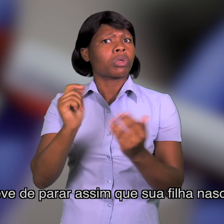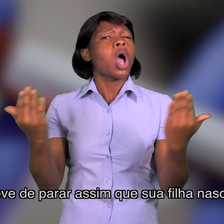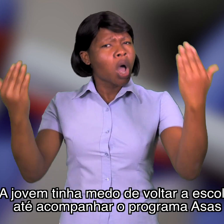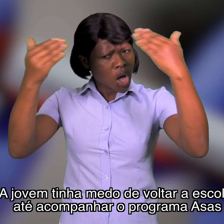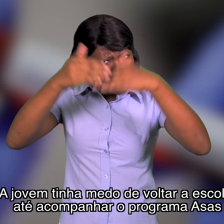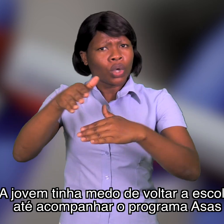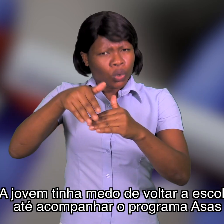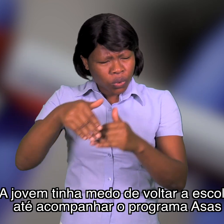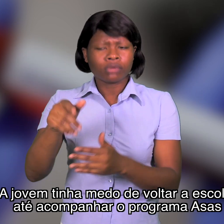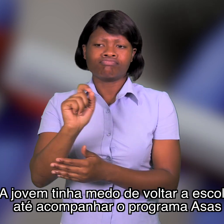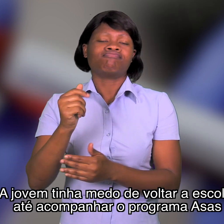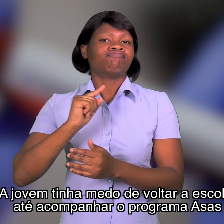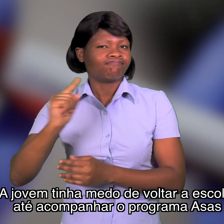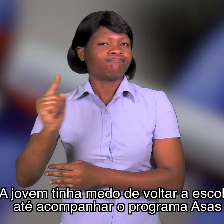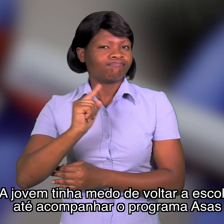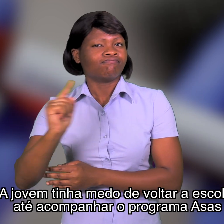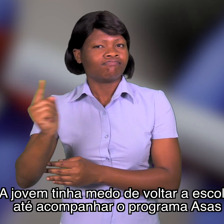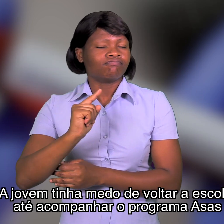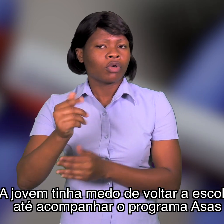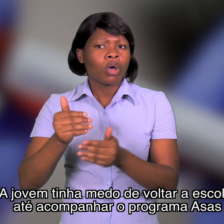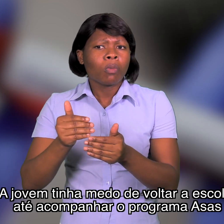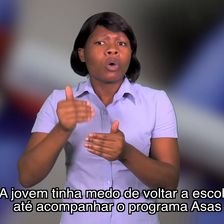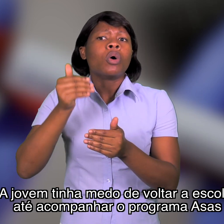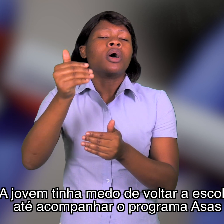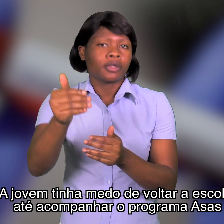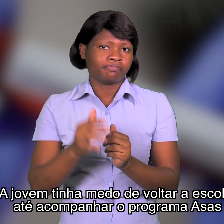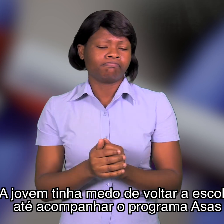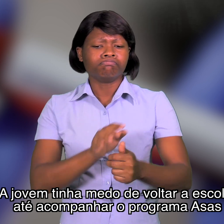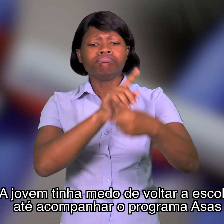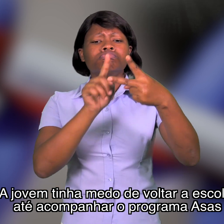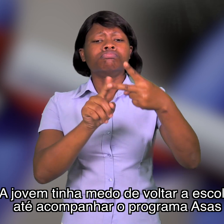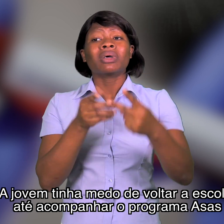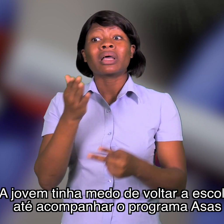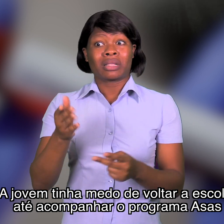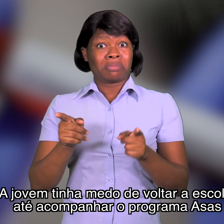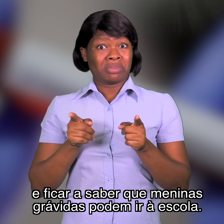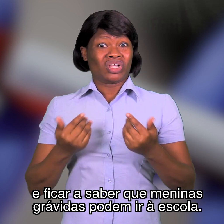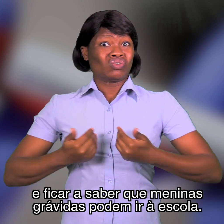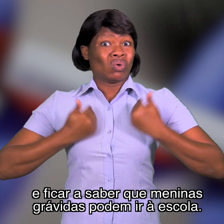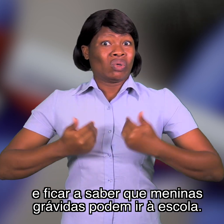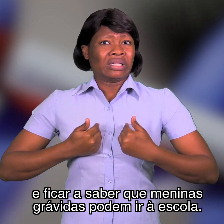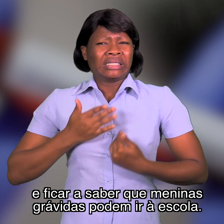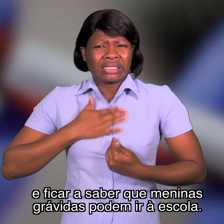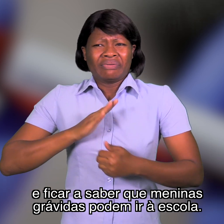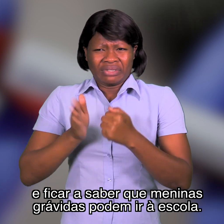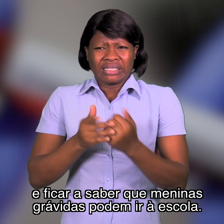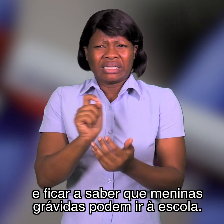A jovem tinha medo de voltar à escola, até acompanhar o programa Asas e ficar a saber que meninas